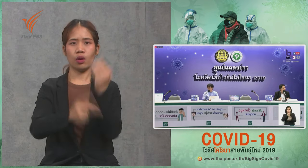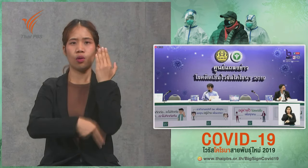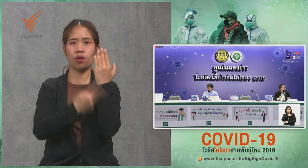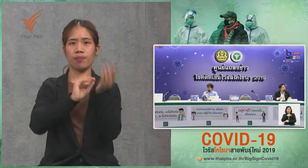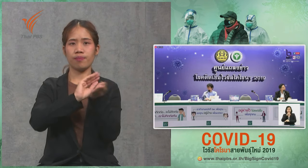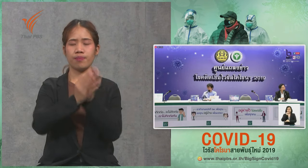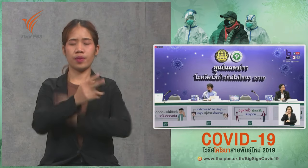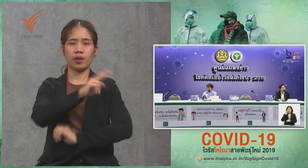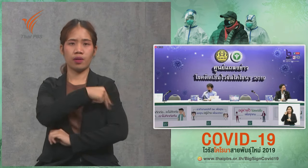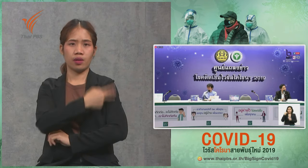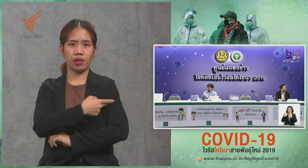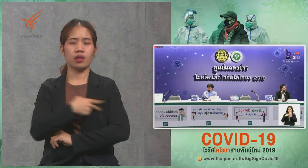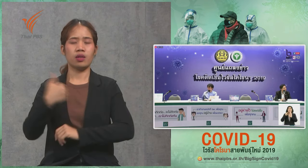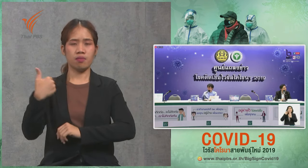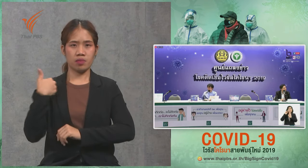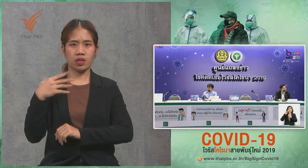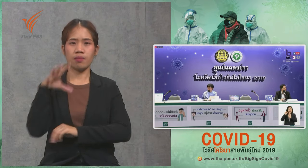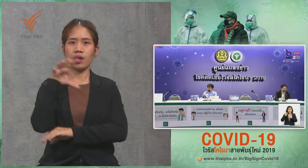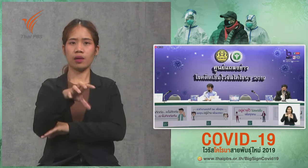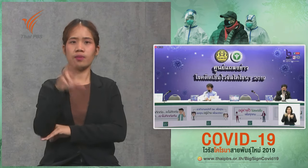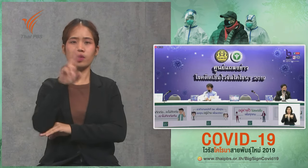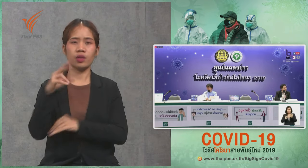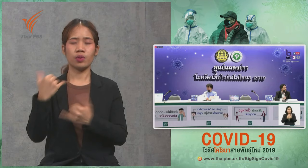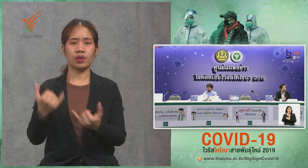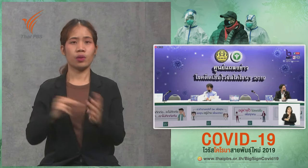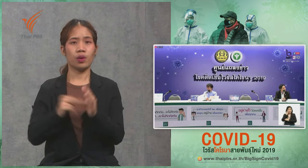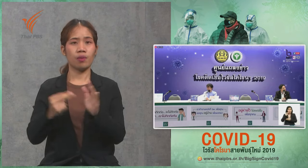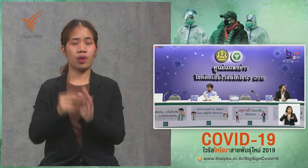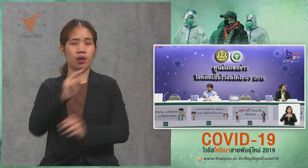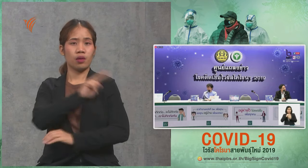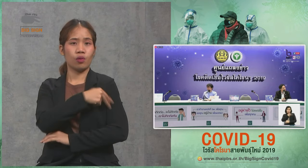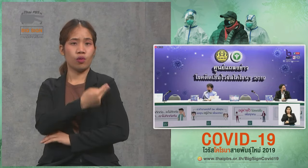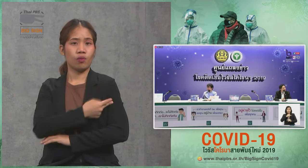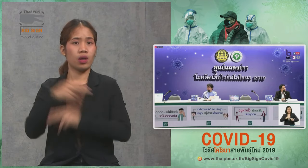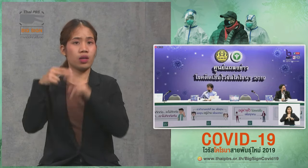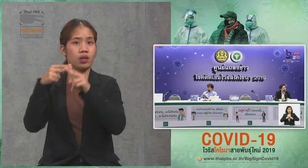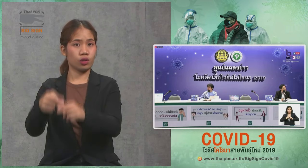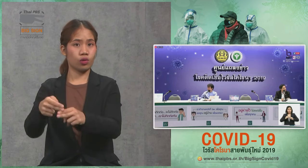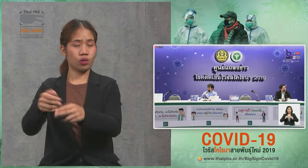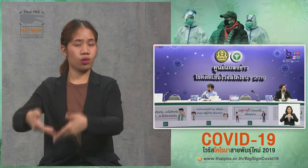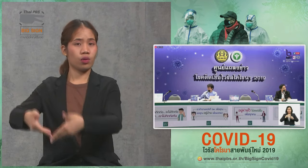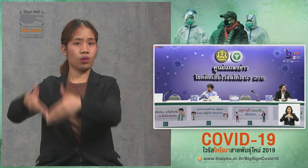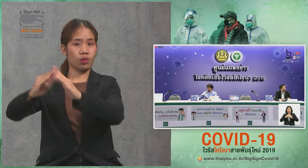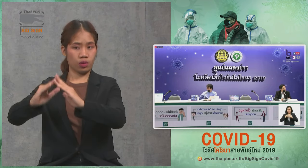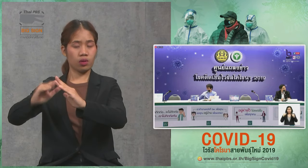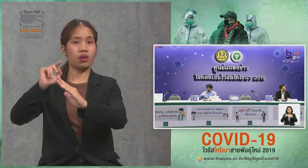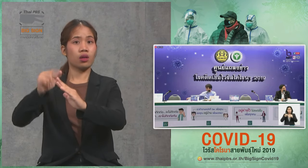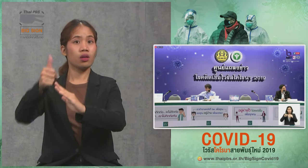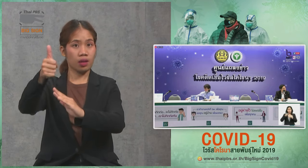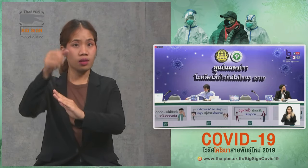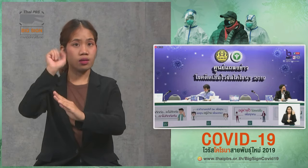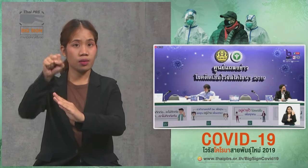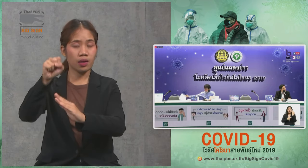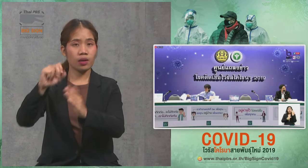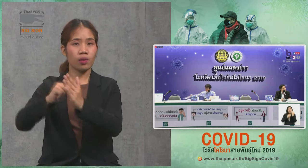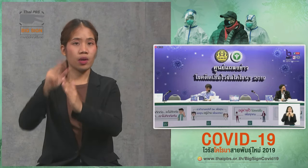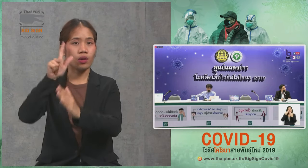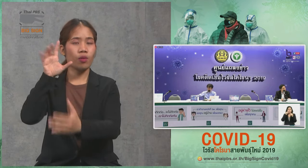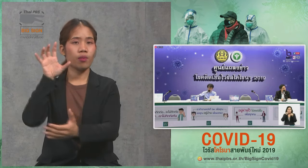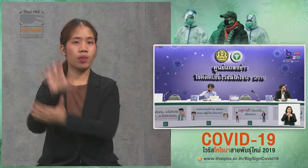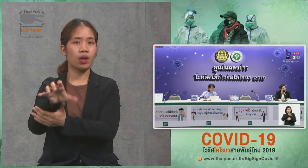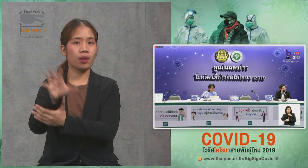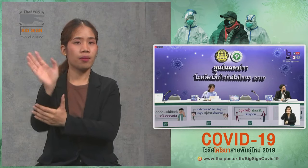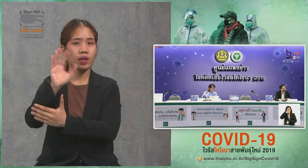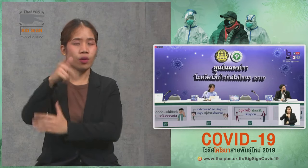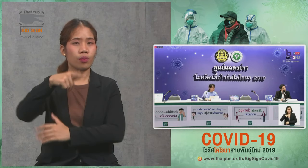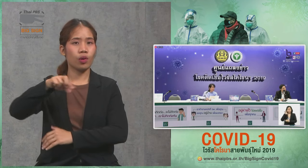แต่วันนี้ค่ะอาจารย์หมายความว่าโรงพยาบาลเอกชนสามารถตั้งโรงพยาบาลสนามขึ้นมาได้โดยที่ไม่ต้องใช้ข้อบังคับของ